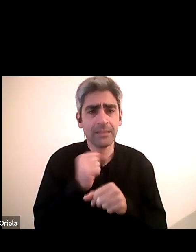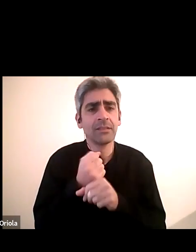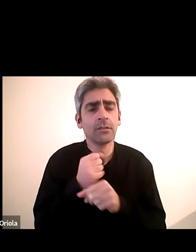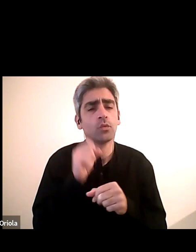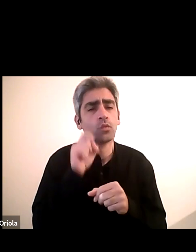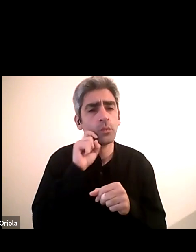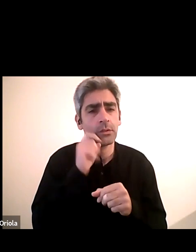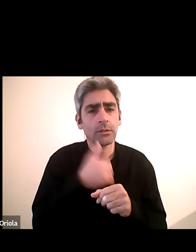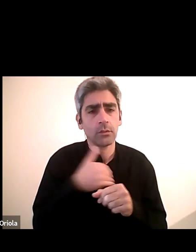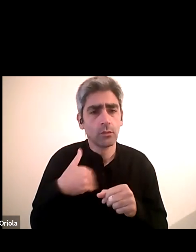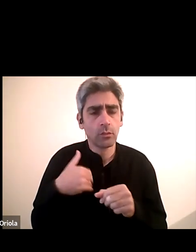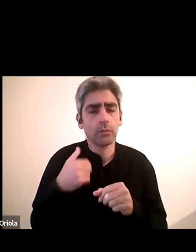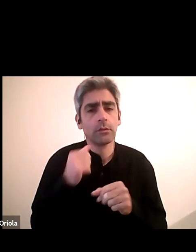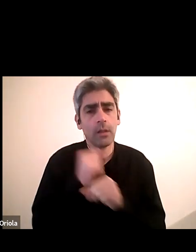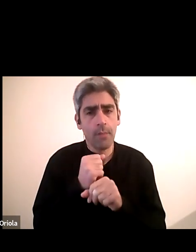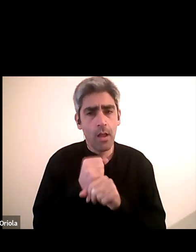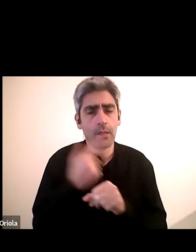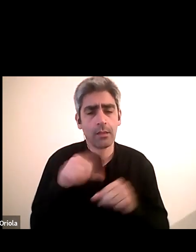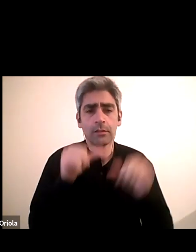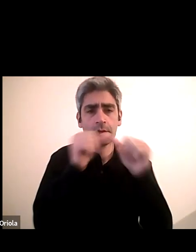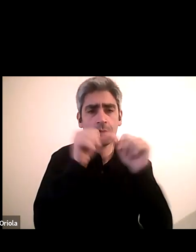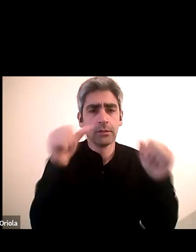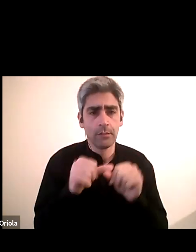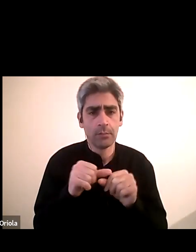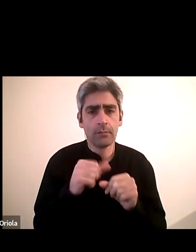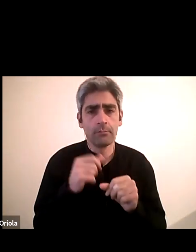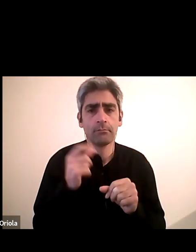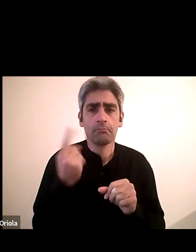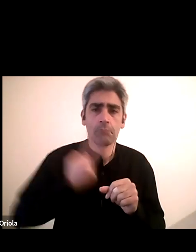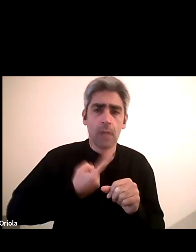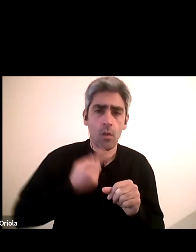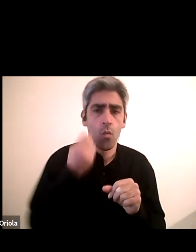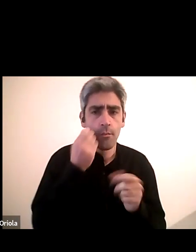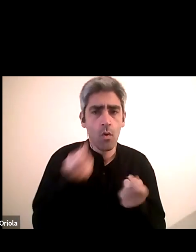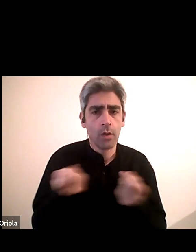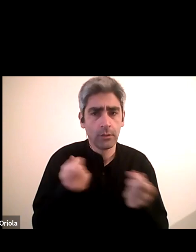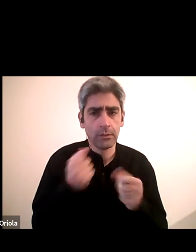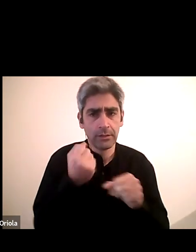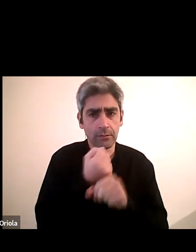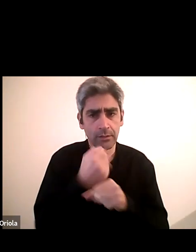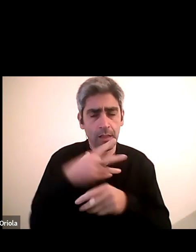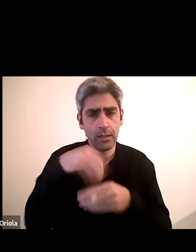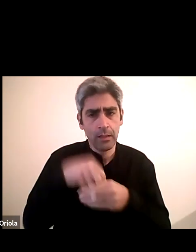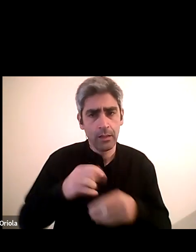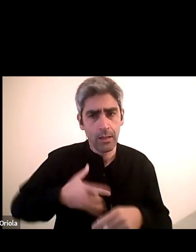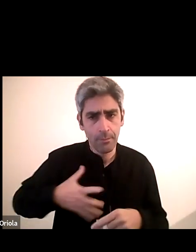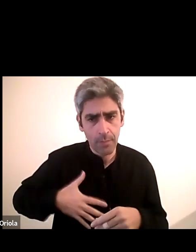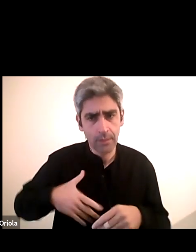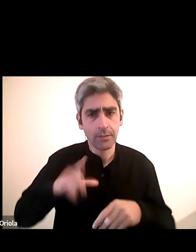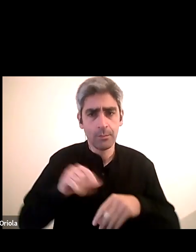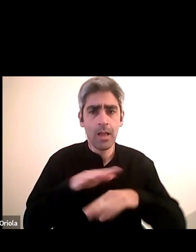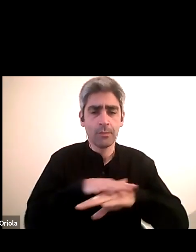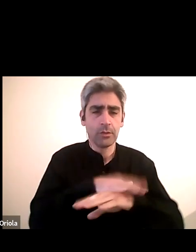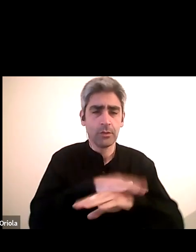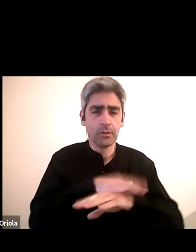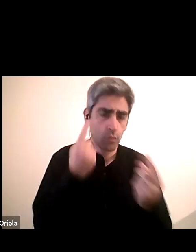nós temos um sistema que nos determina como é que se organizam os serviços nas empresas e na administração pública,